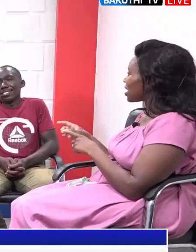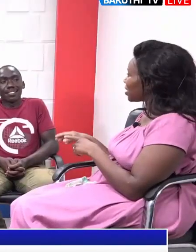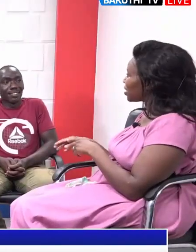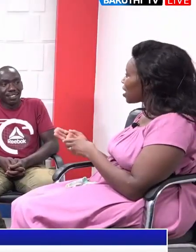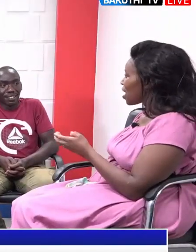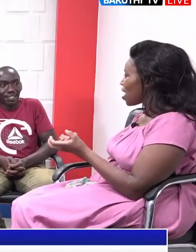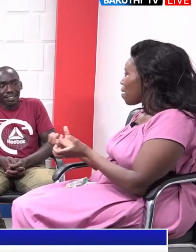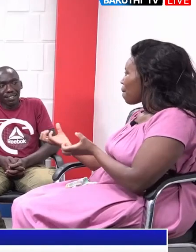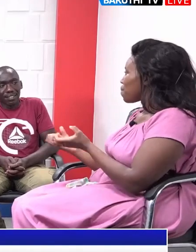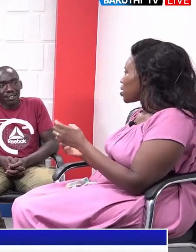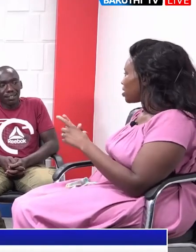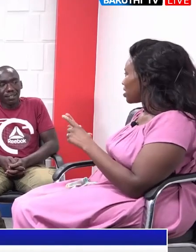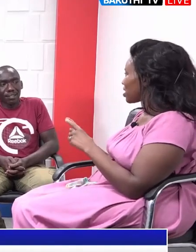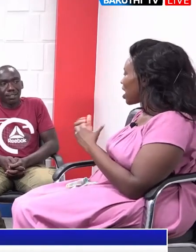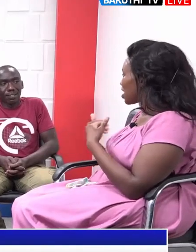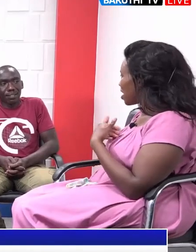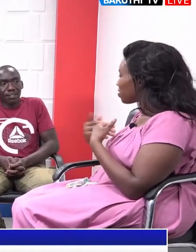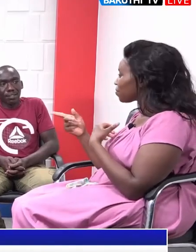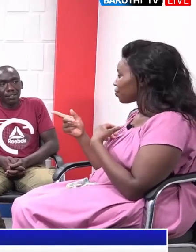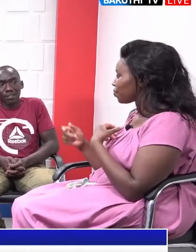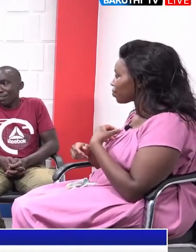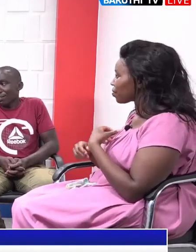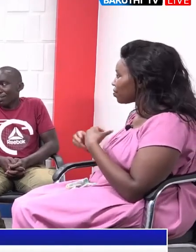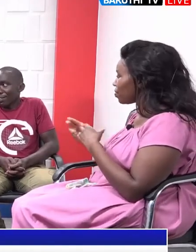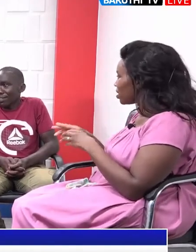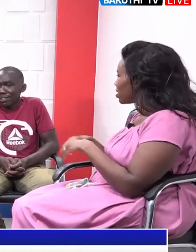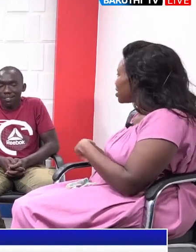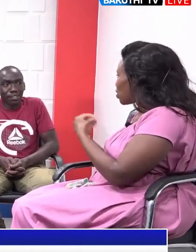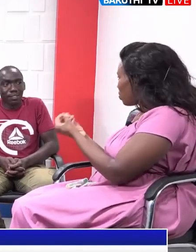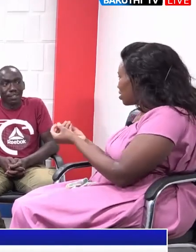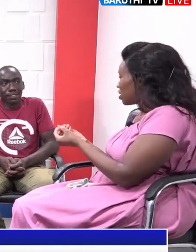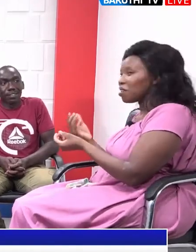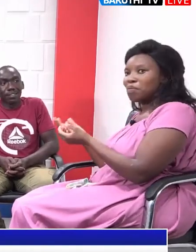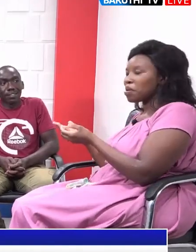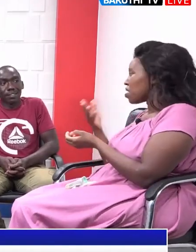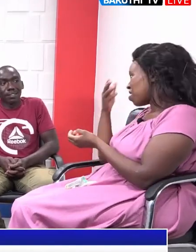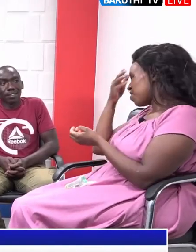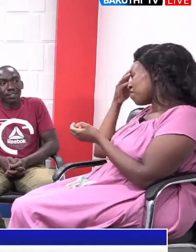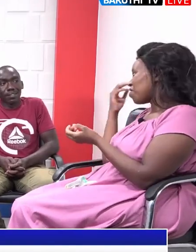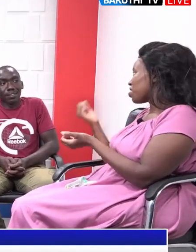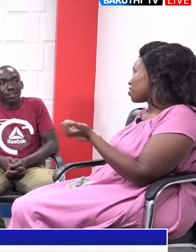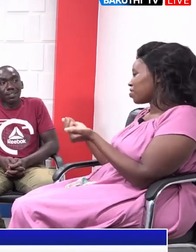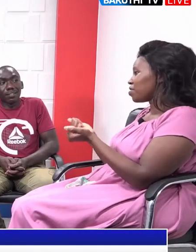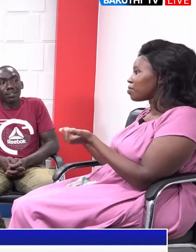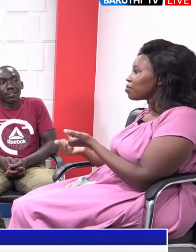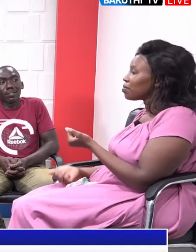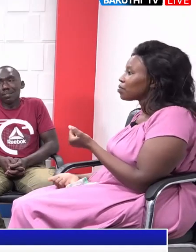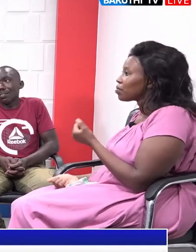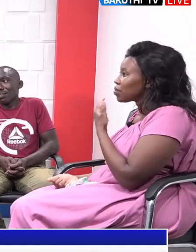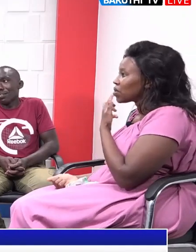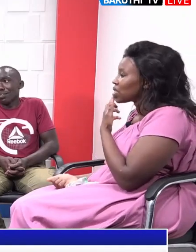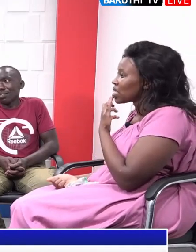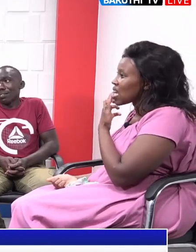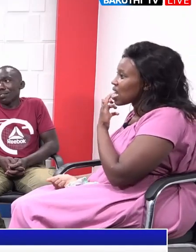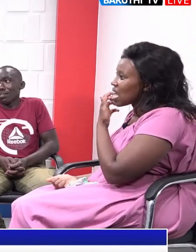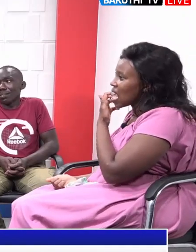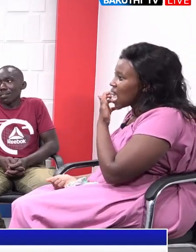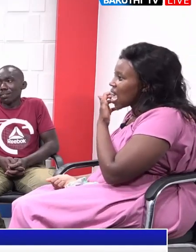So Mr. Kabu, nimefurahia sana. Okay. Nidathika muno